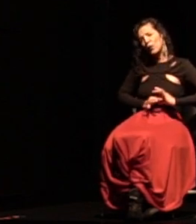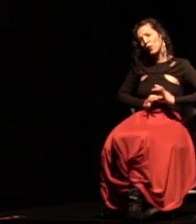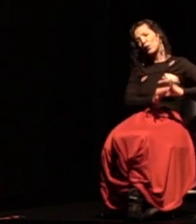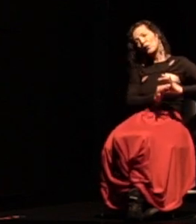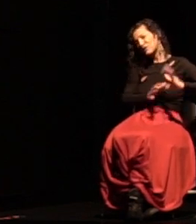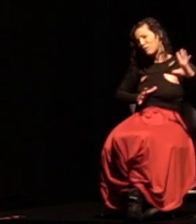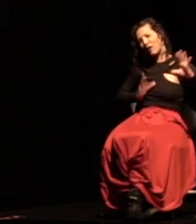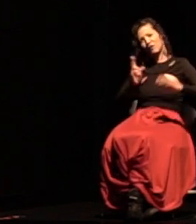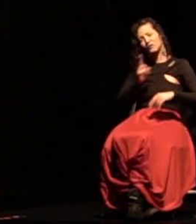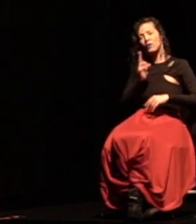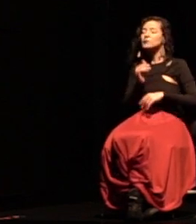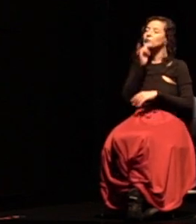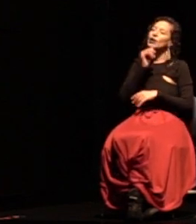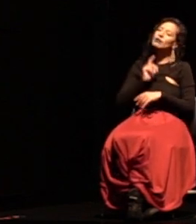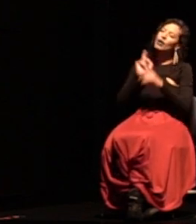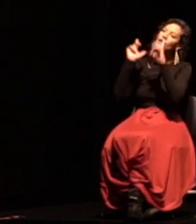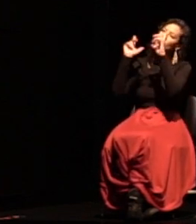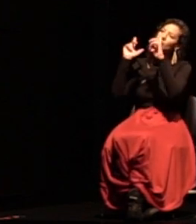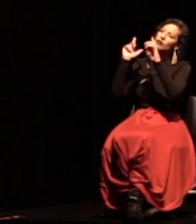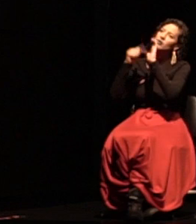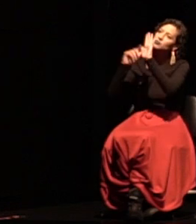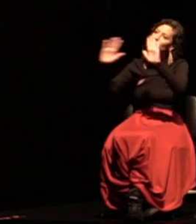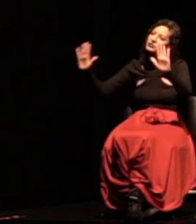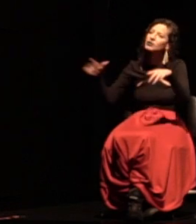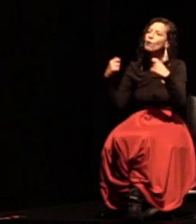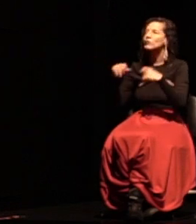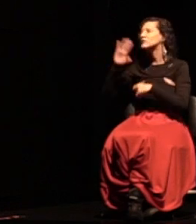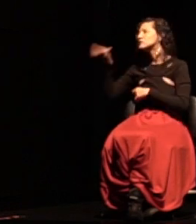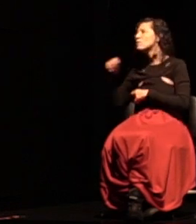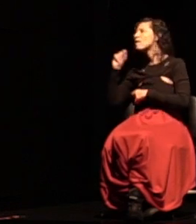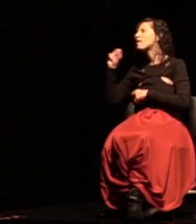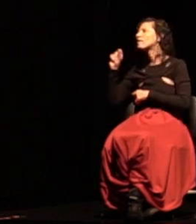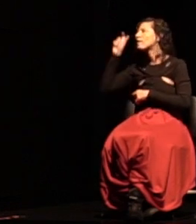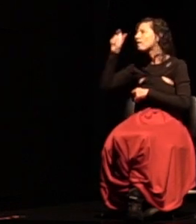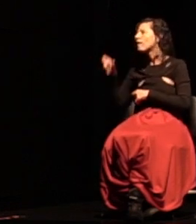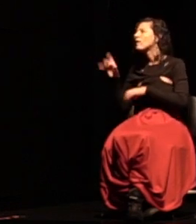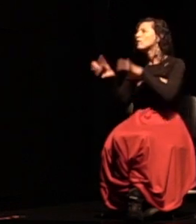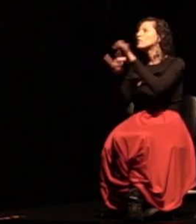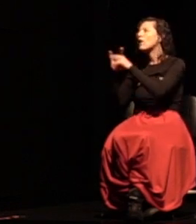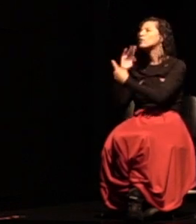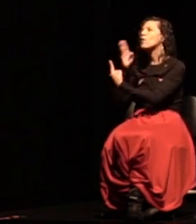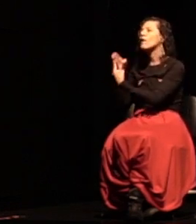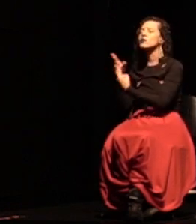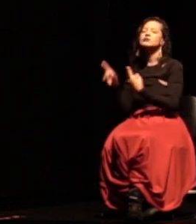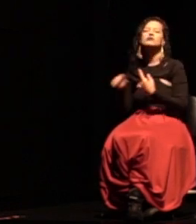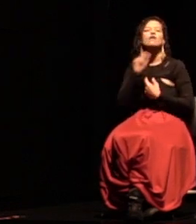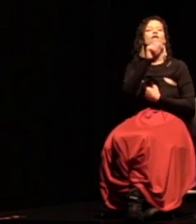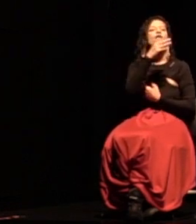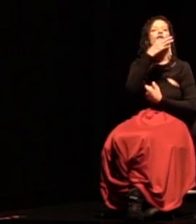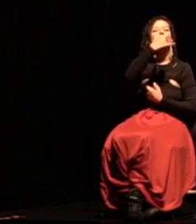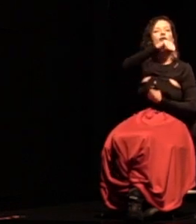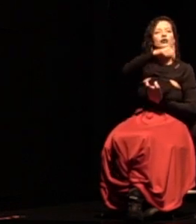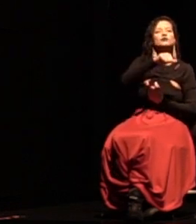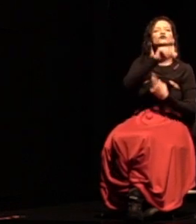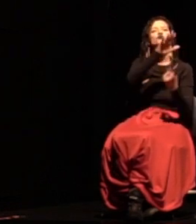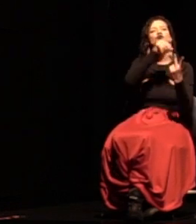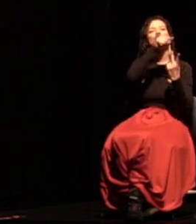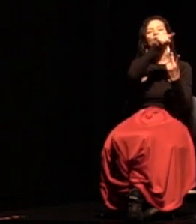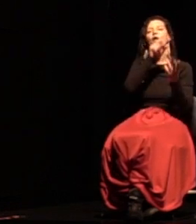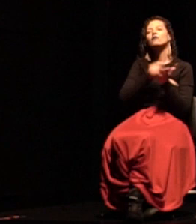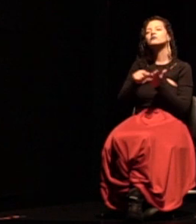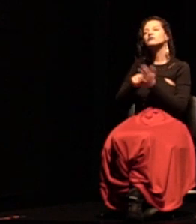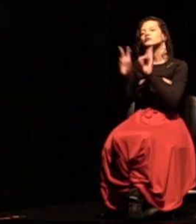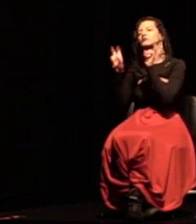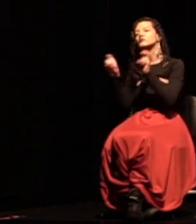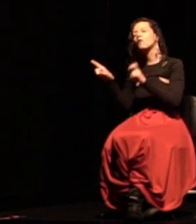uma exposição, tem que falar com o curador tal, com o crítico tal, para escrever. A Sônia estava, acho que,